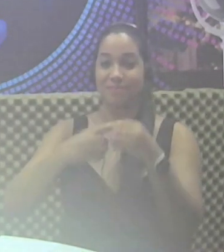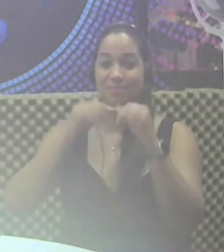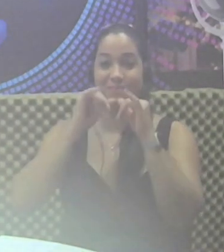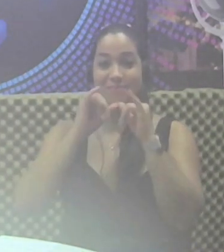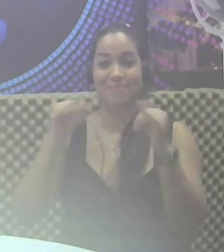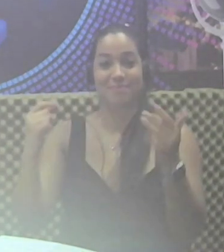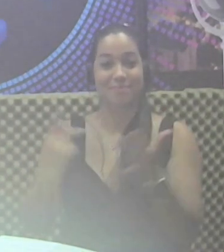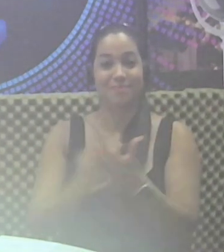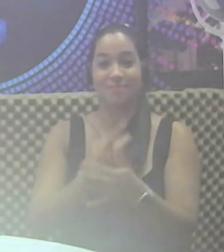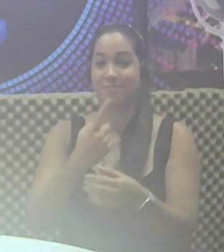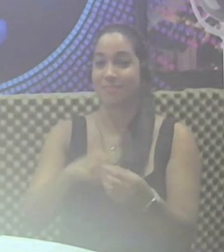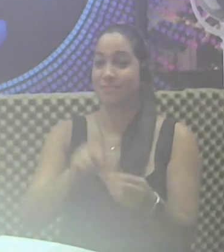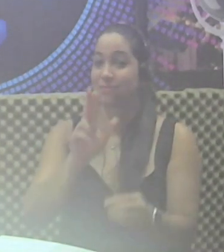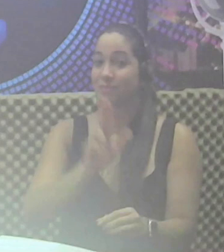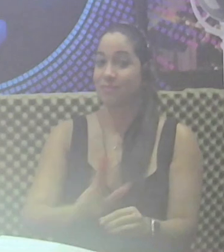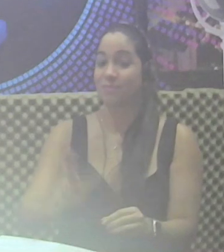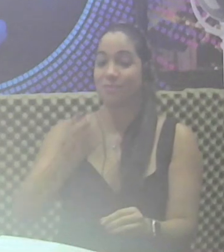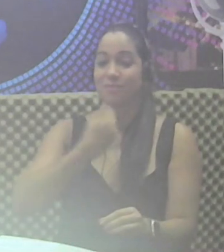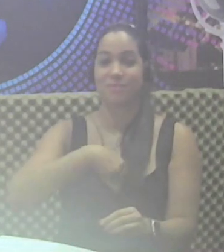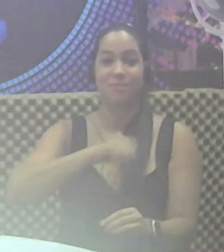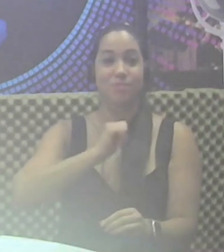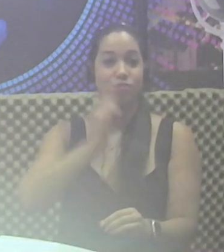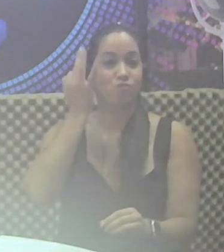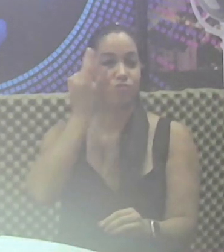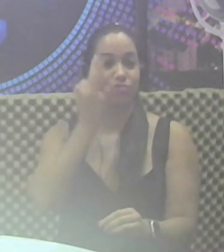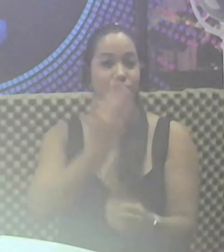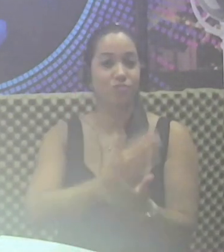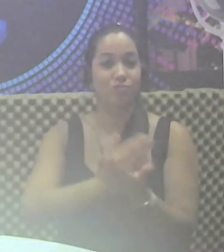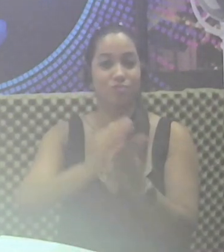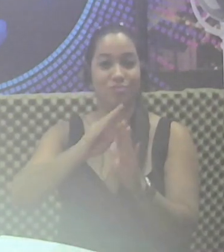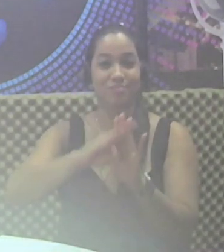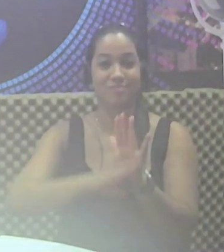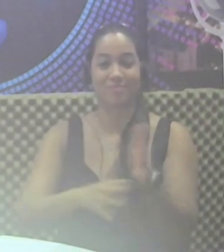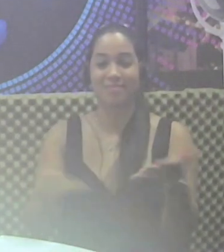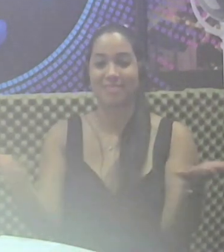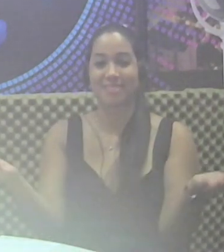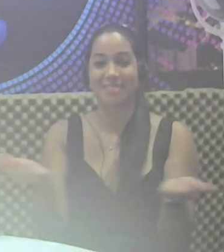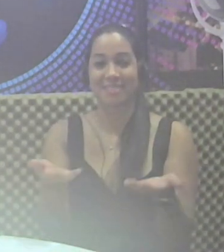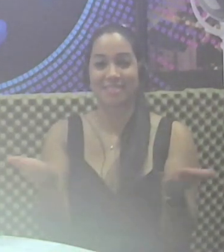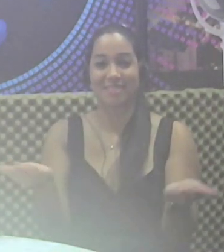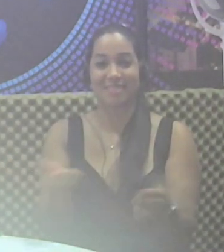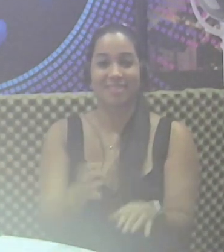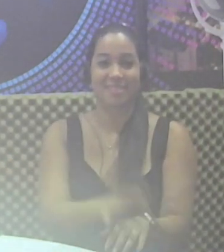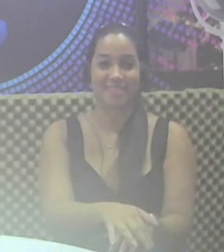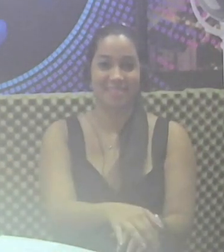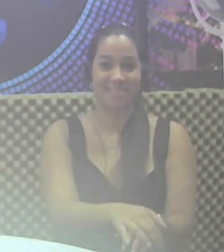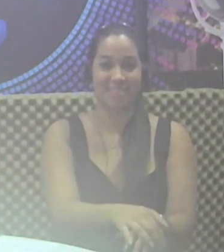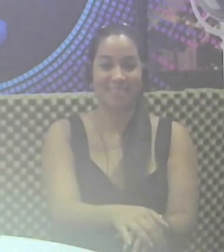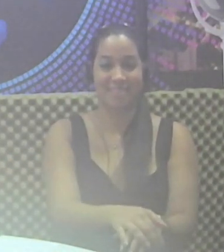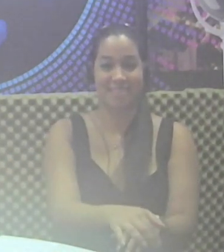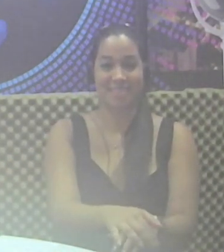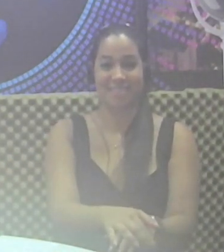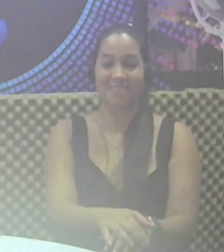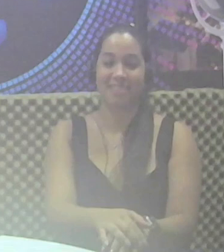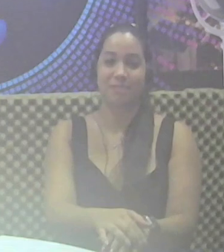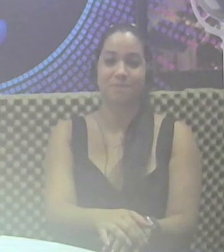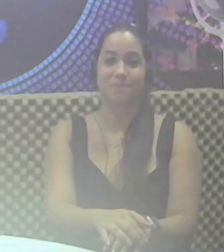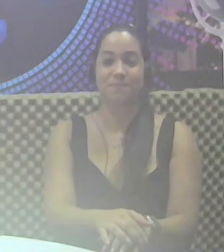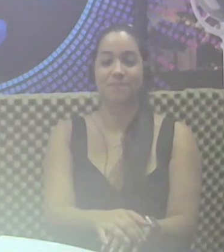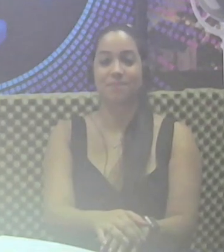fato acontece em Uberlândia. Eu sou o Fernando Cássio e começamos com os destaques da edição de hoje.